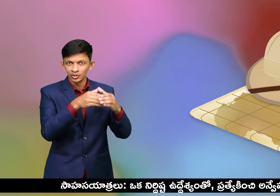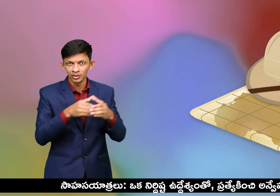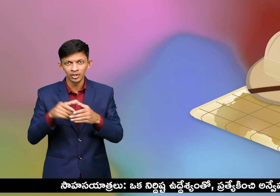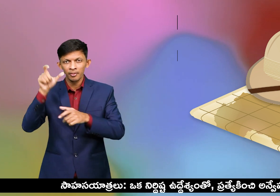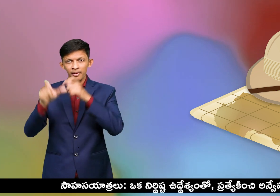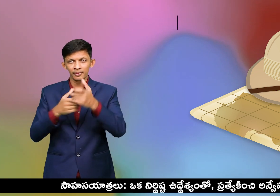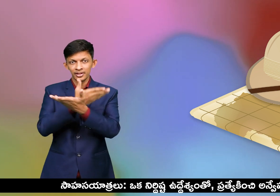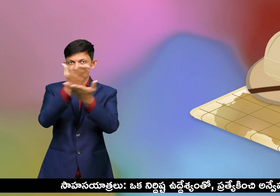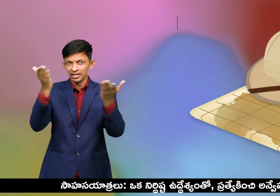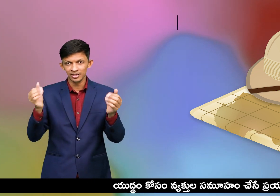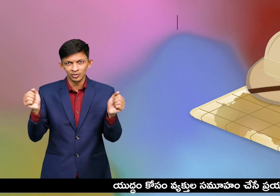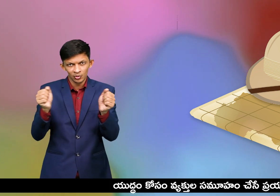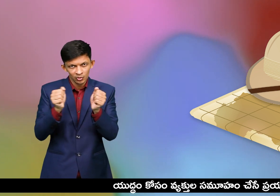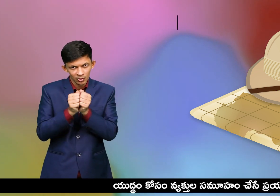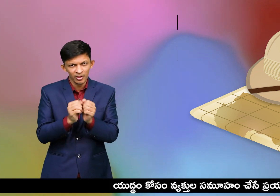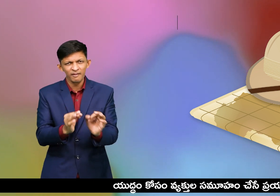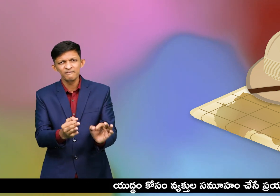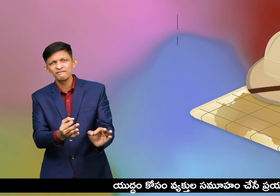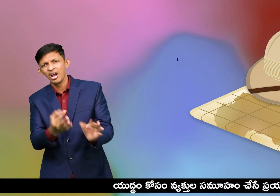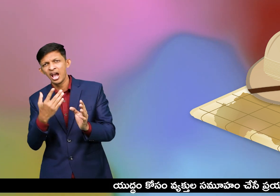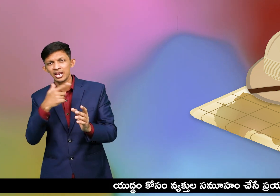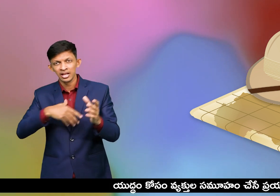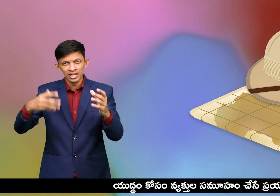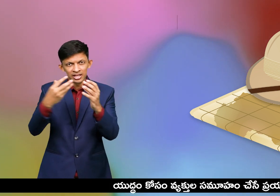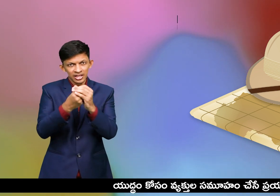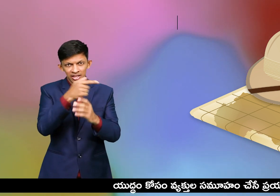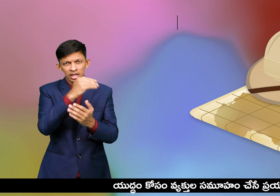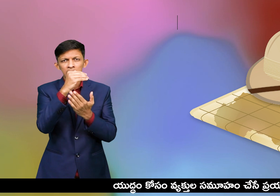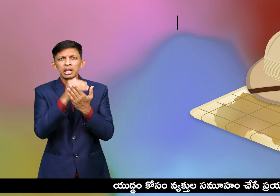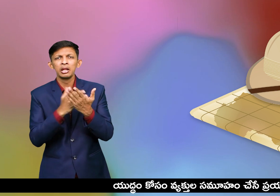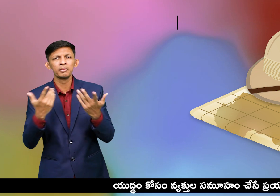పరిశోధన లేదా యుద్ధం కోసం వ్యక్తుల సమూహం చేసే ప్రయాణం.